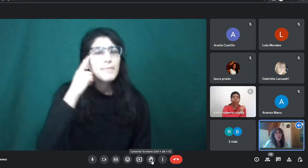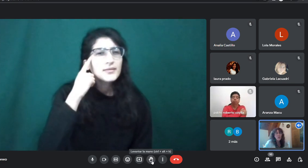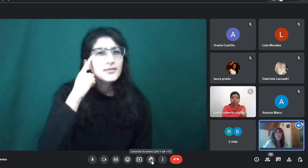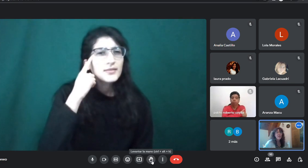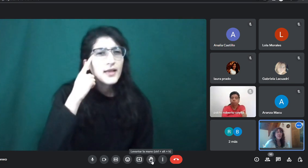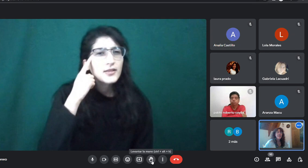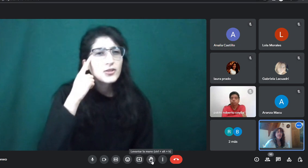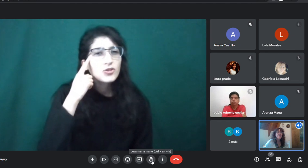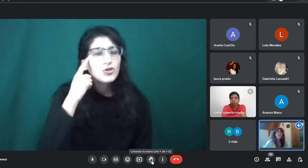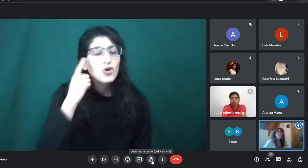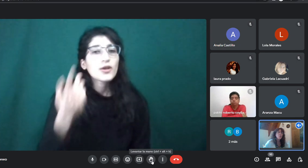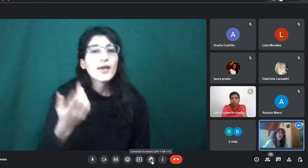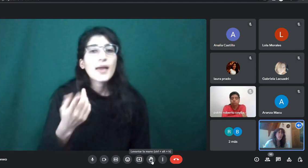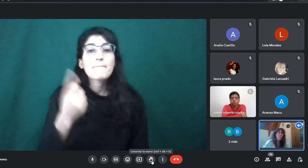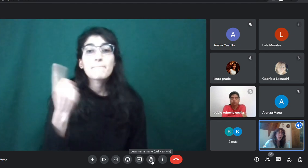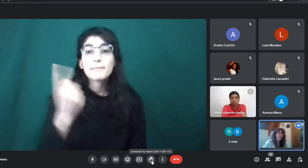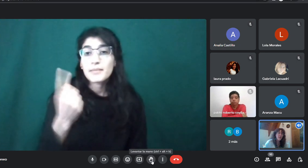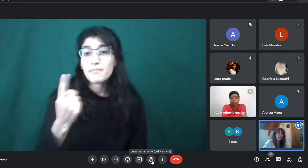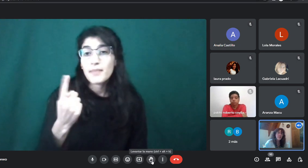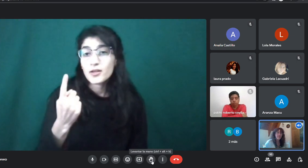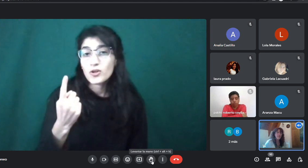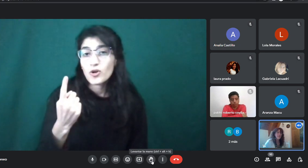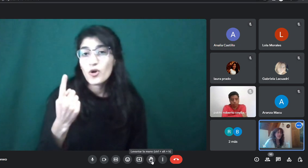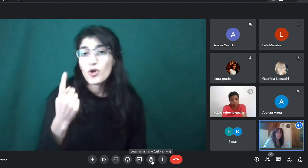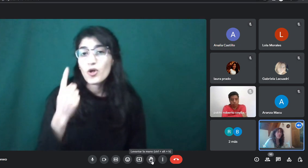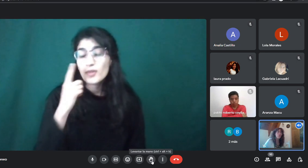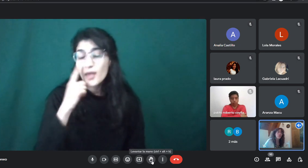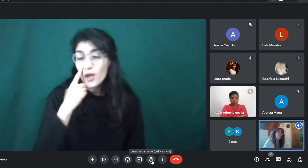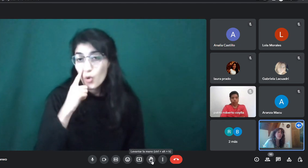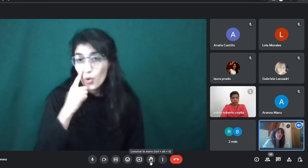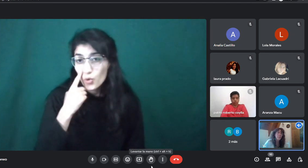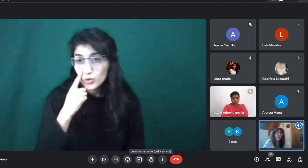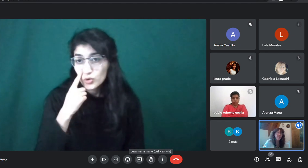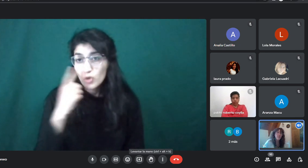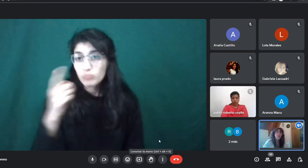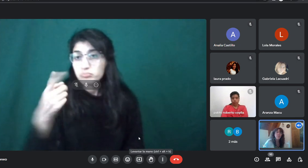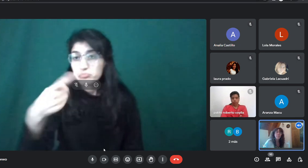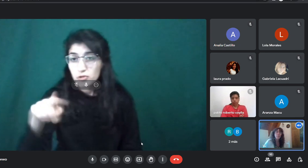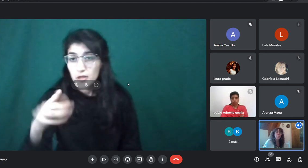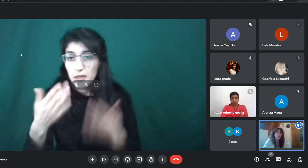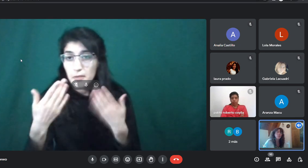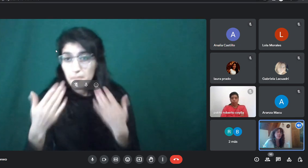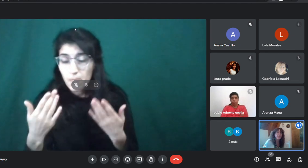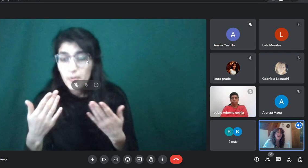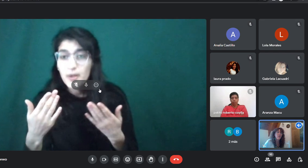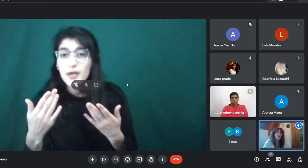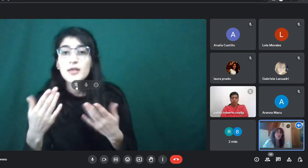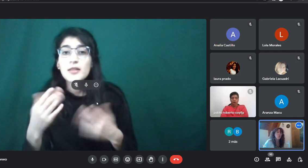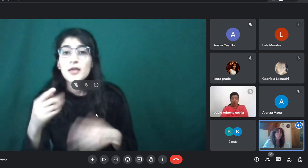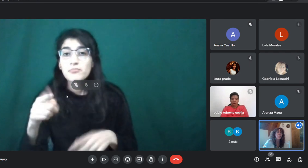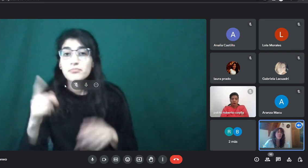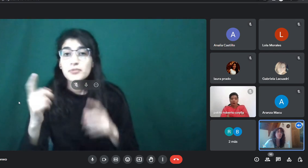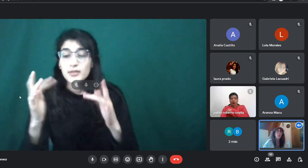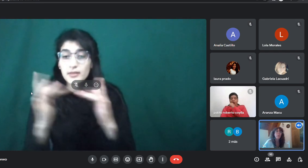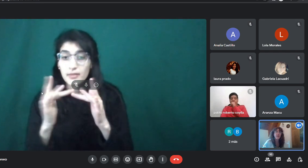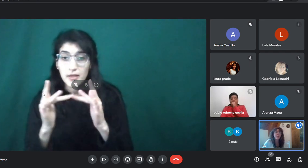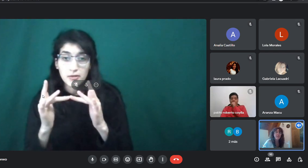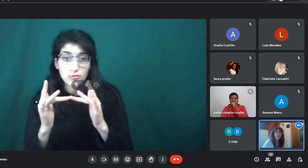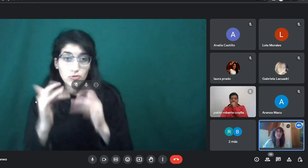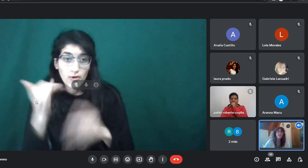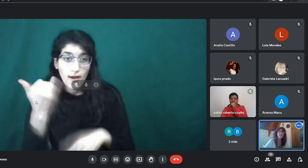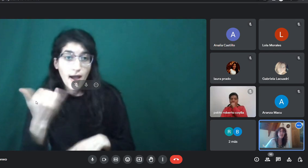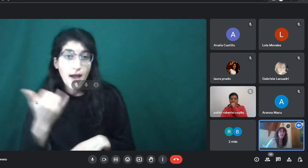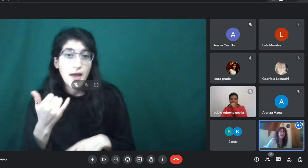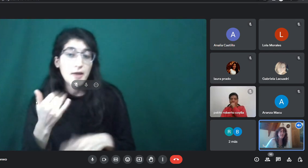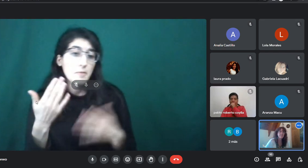1 de junio, si ustedes pueden y tienen mejor conexión temprano, podemos hacerlo, qué sé yo, desde menos 20,